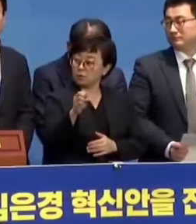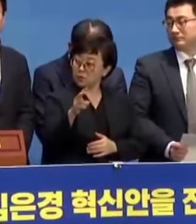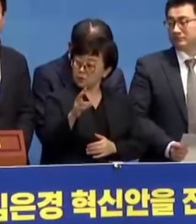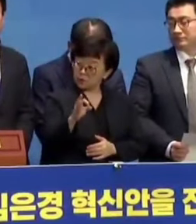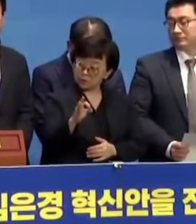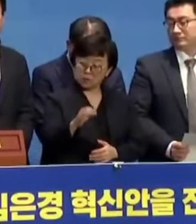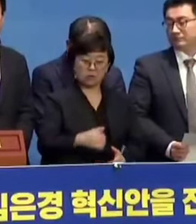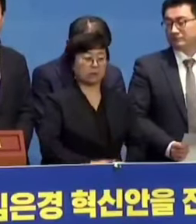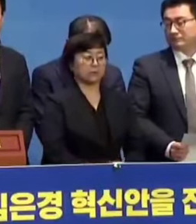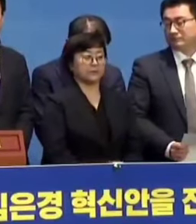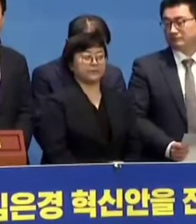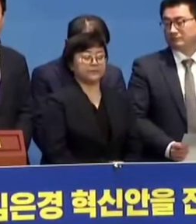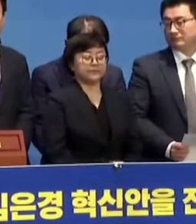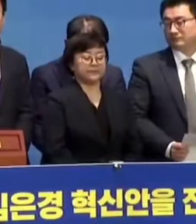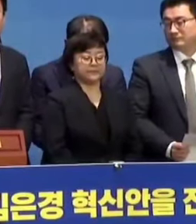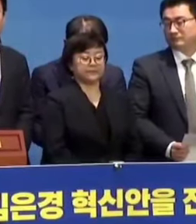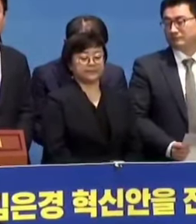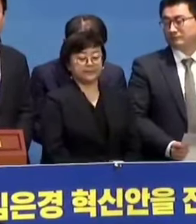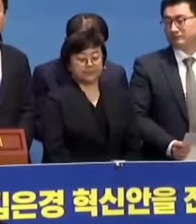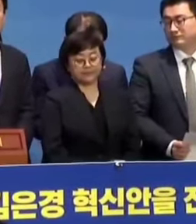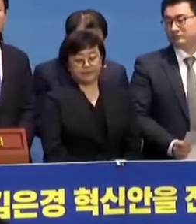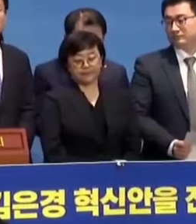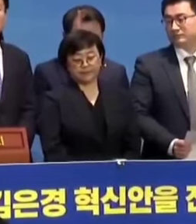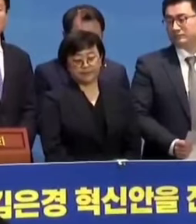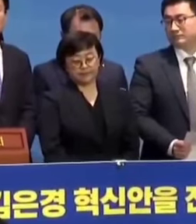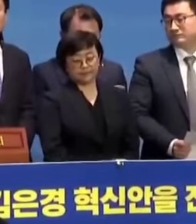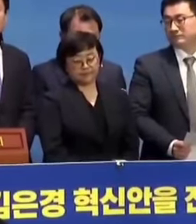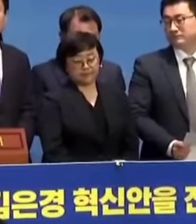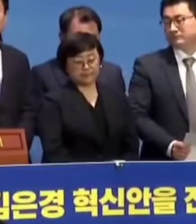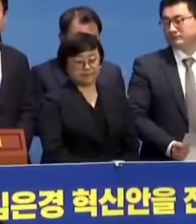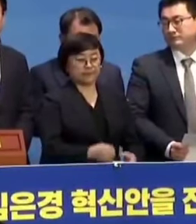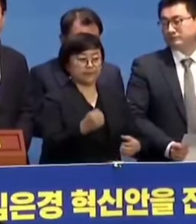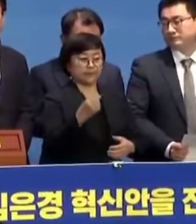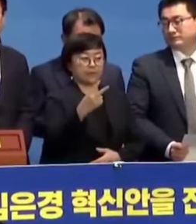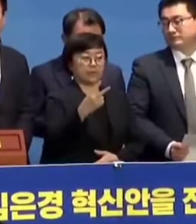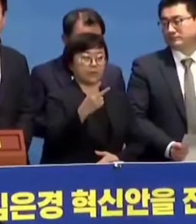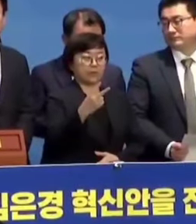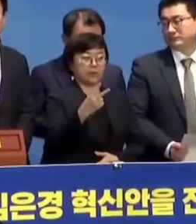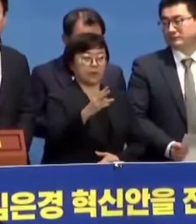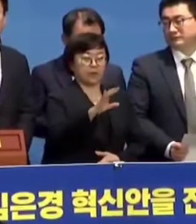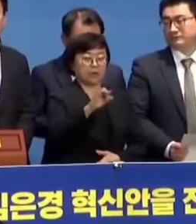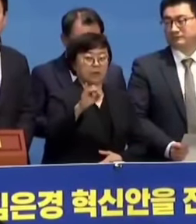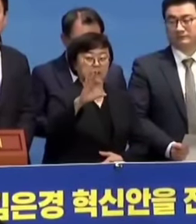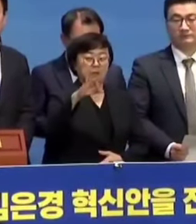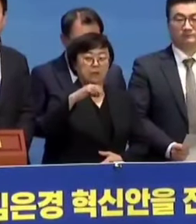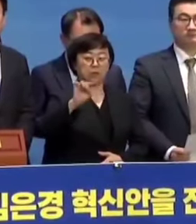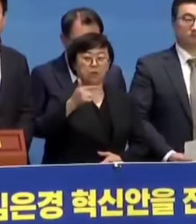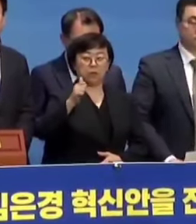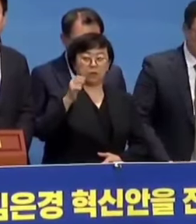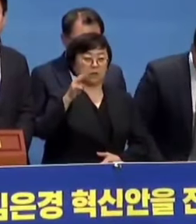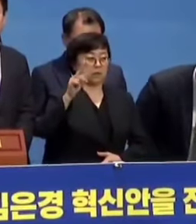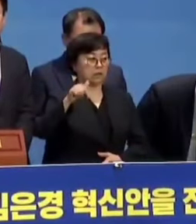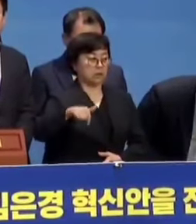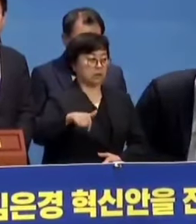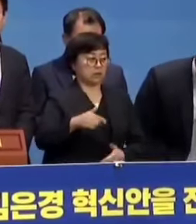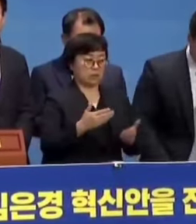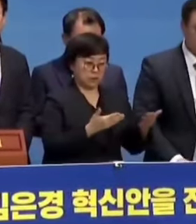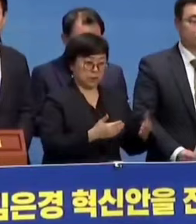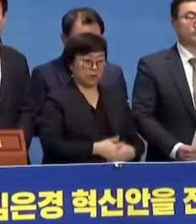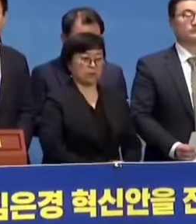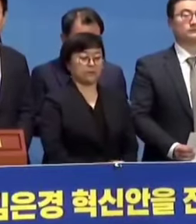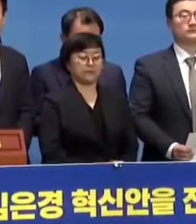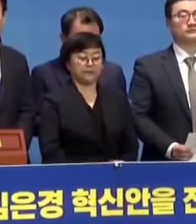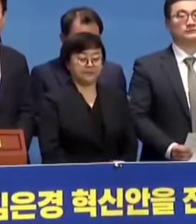오셨습니다. 네, 더민주 전국혁신회의의 이원혁 대변인 오셨습니다.